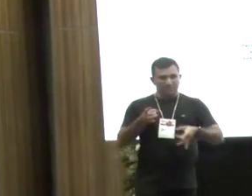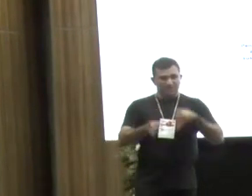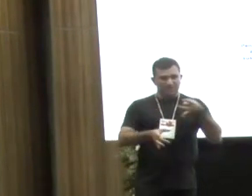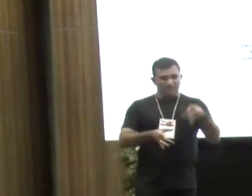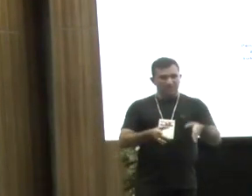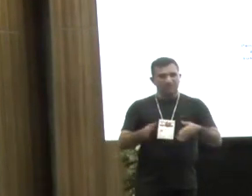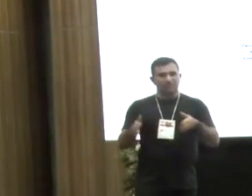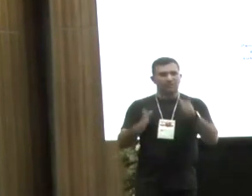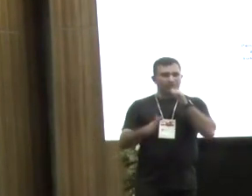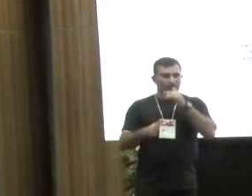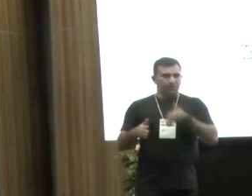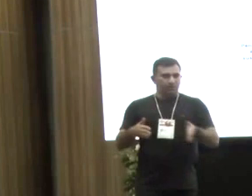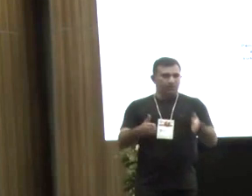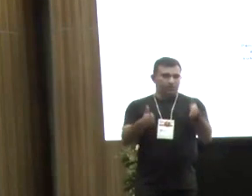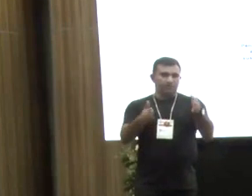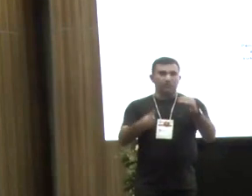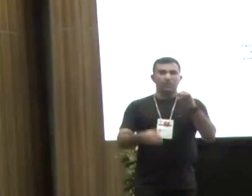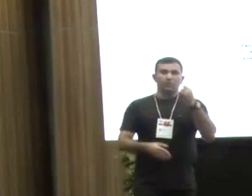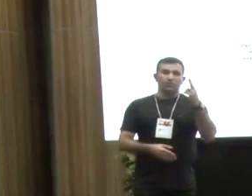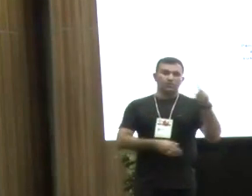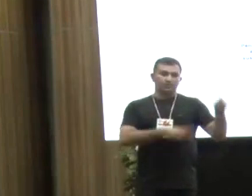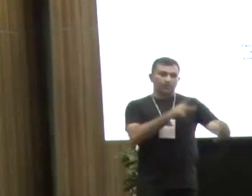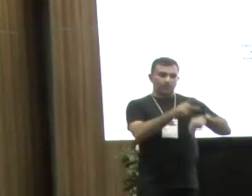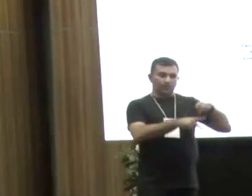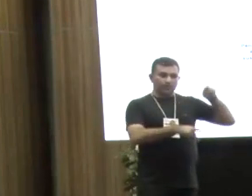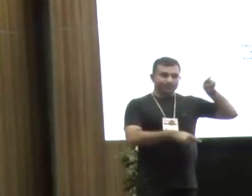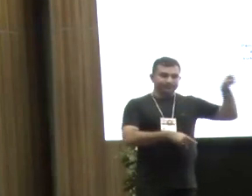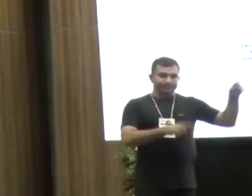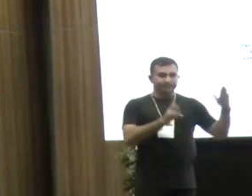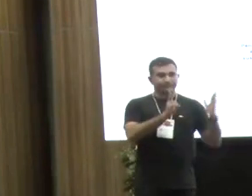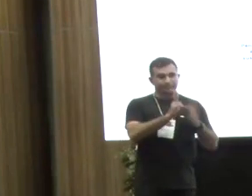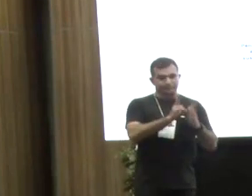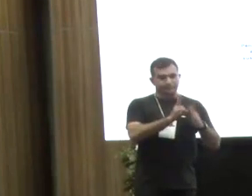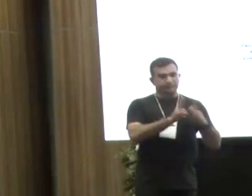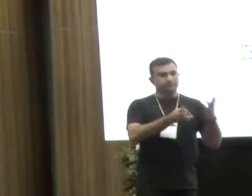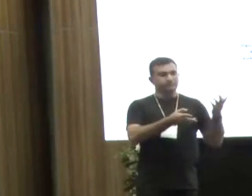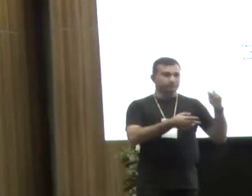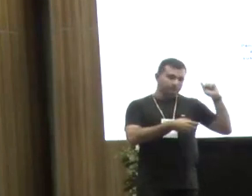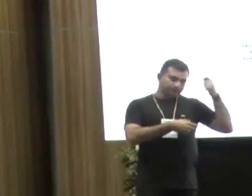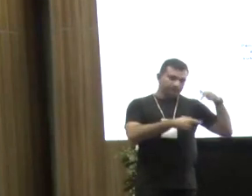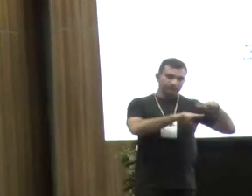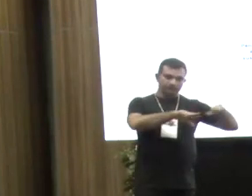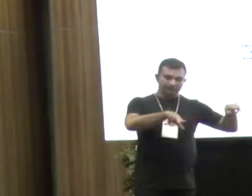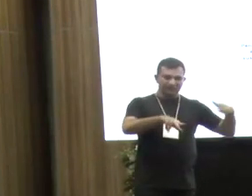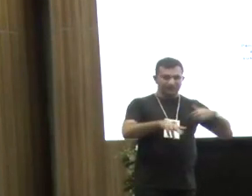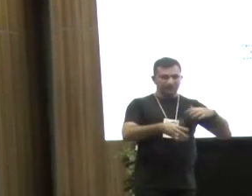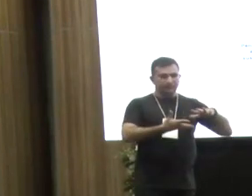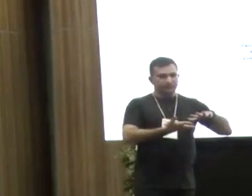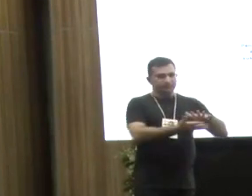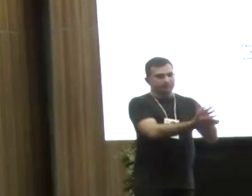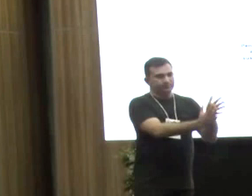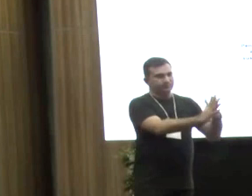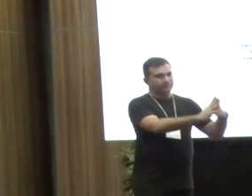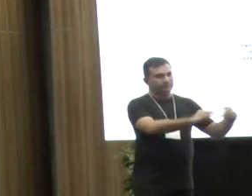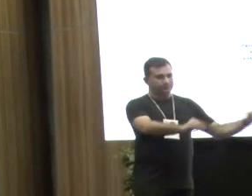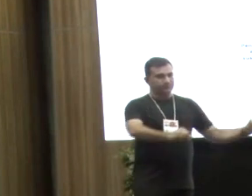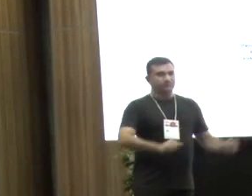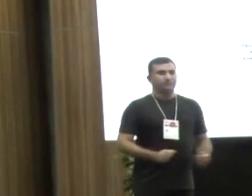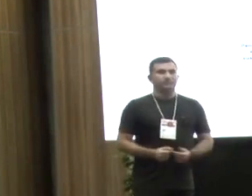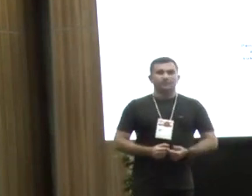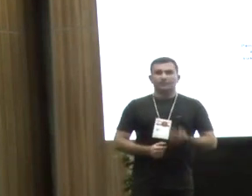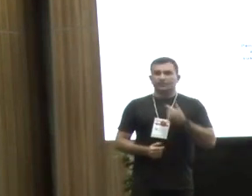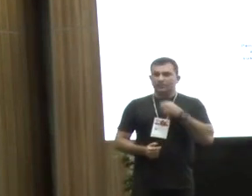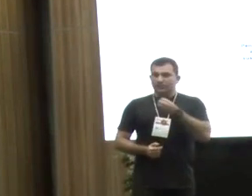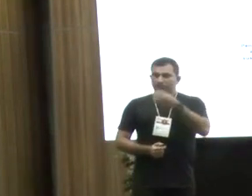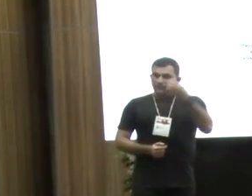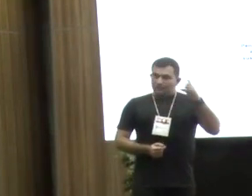ganância momentânea. Eu não posso fazer isso. E na viagem ao Pará, eu não pude